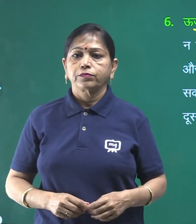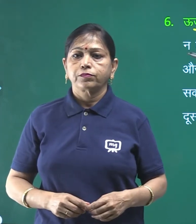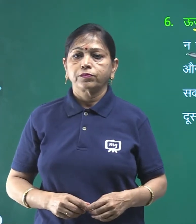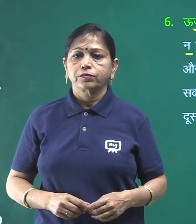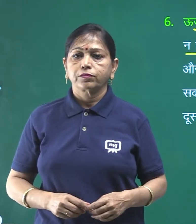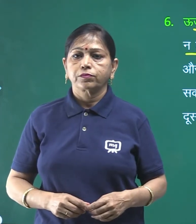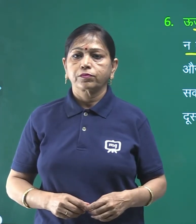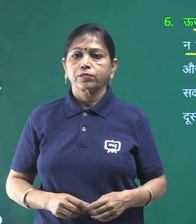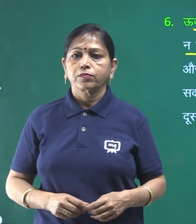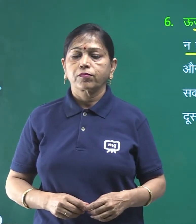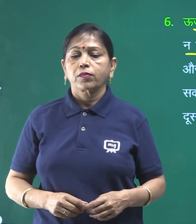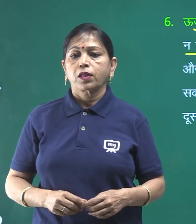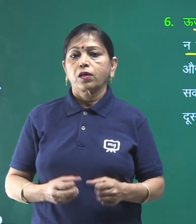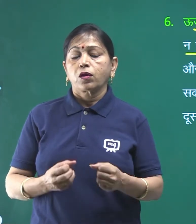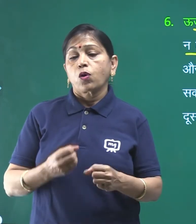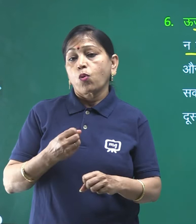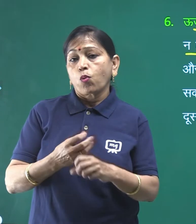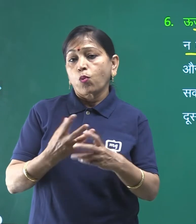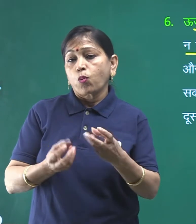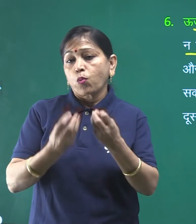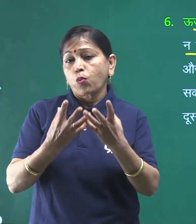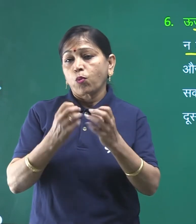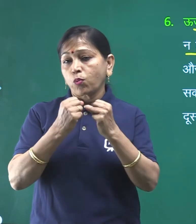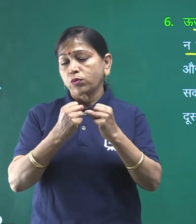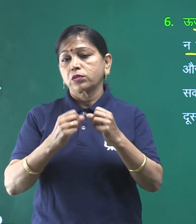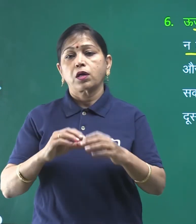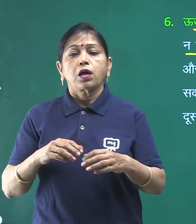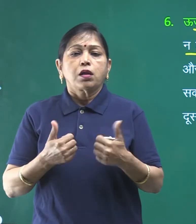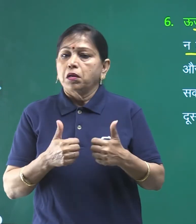ऊर्जा न तो उत्पन्न की जा सकती है